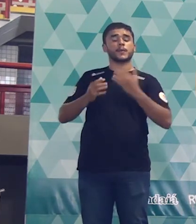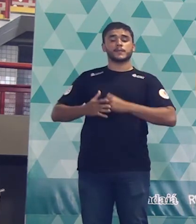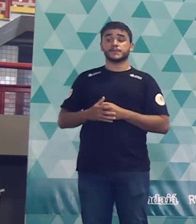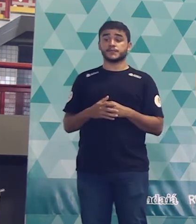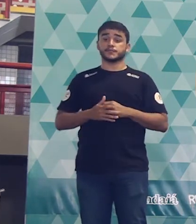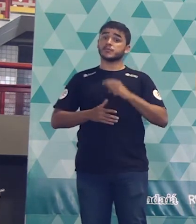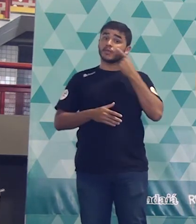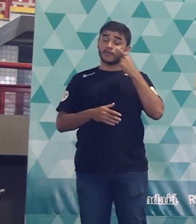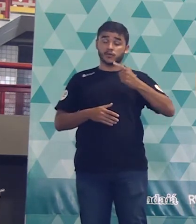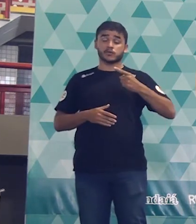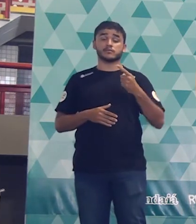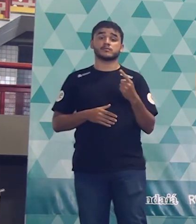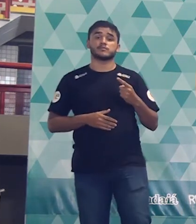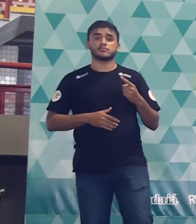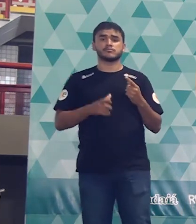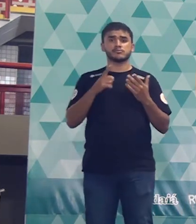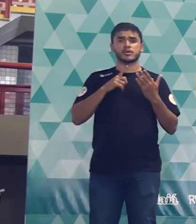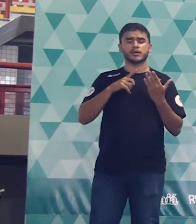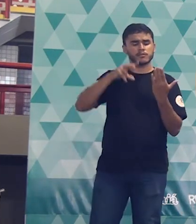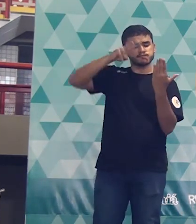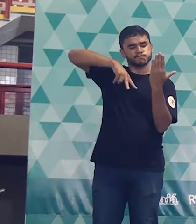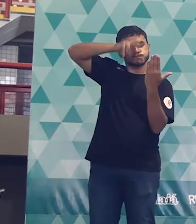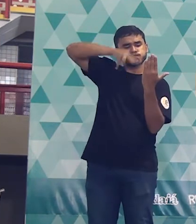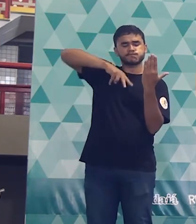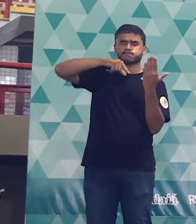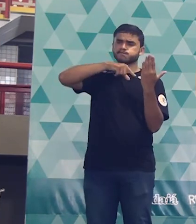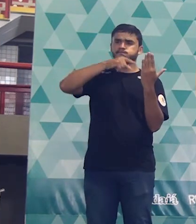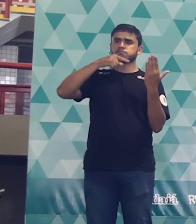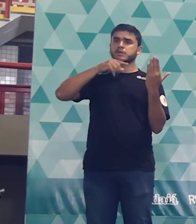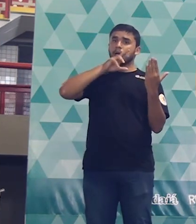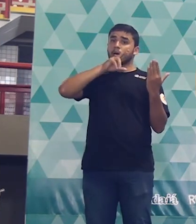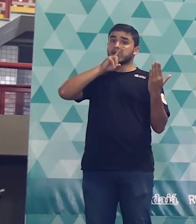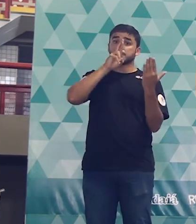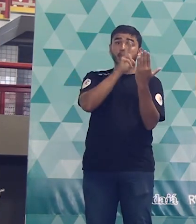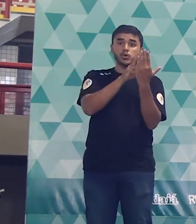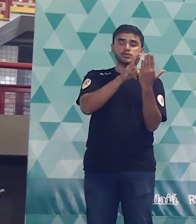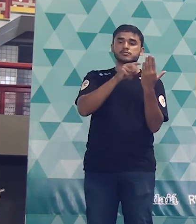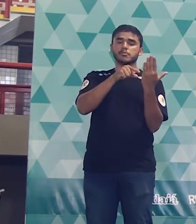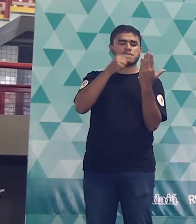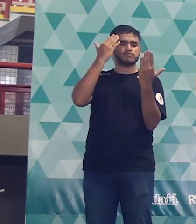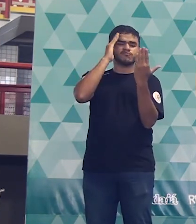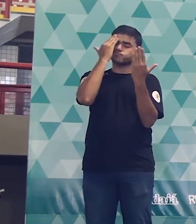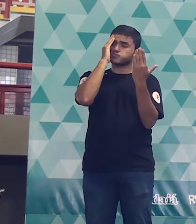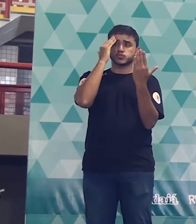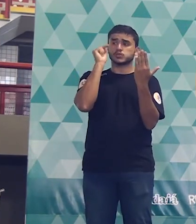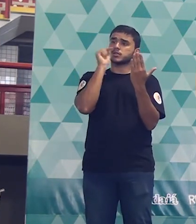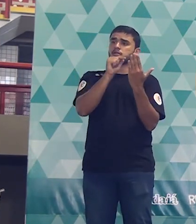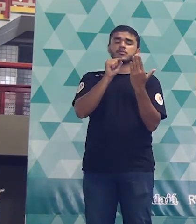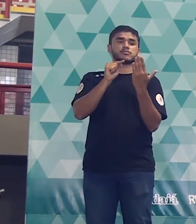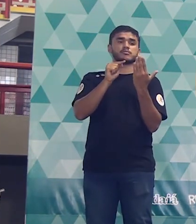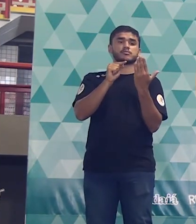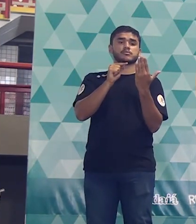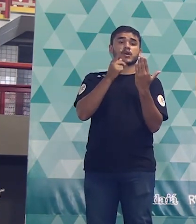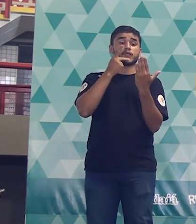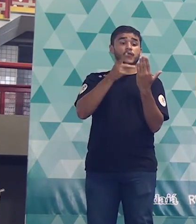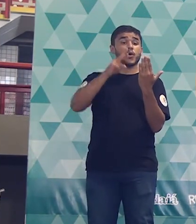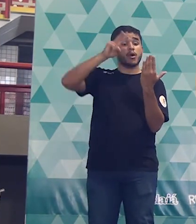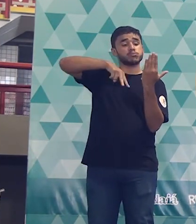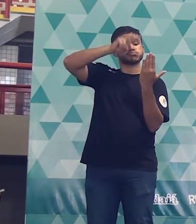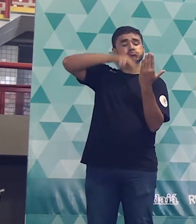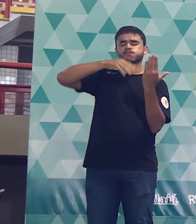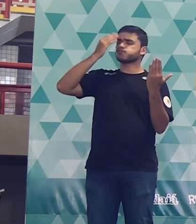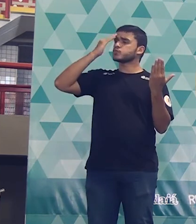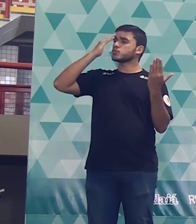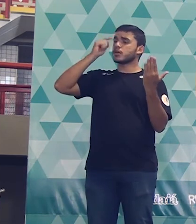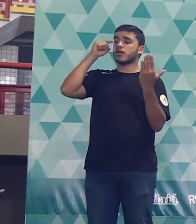sabiam que muitas vezes a gente não acerta a questão porque a gente não entendeu a questão? A gente não sabe o